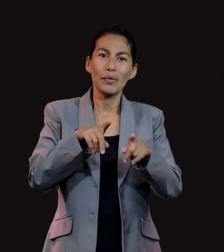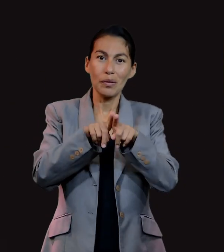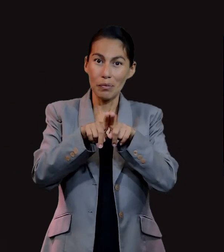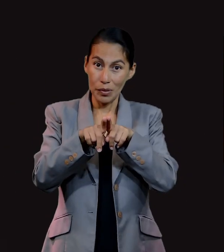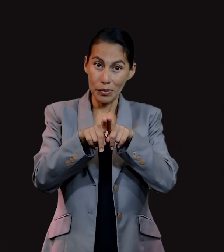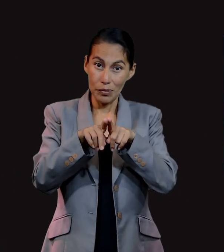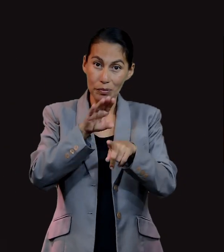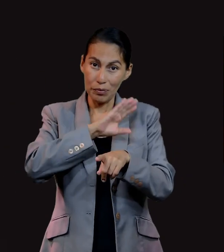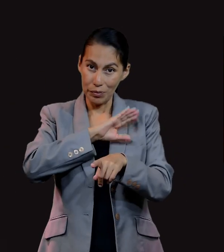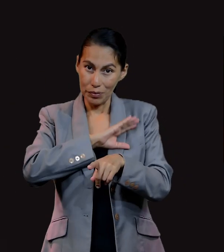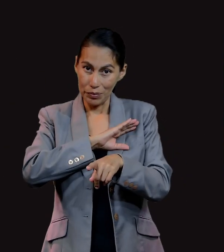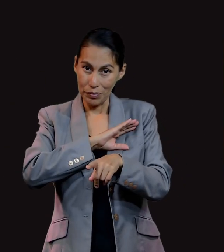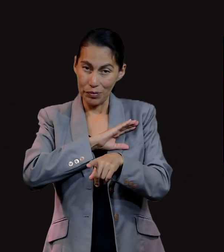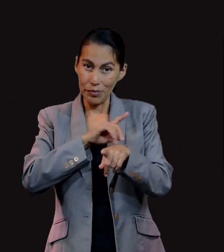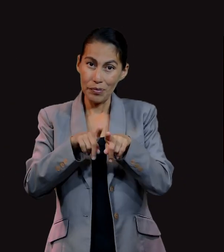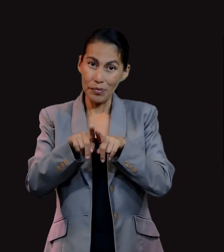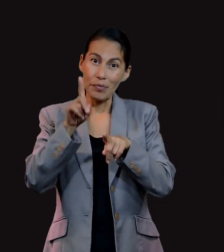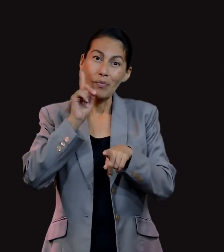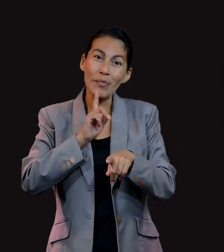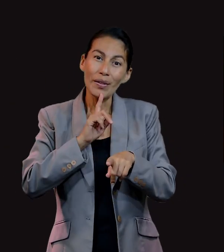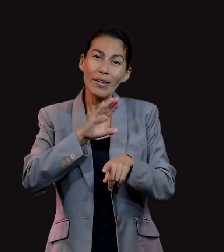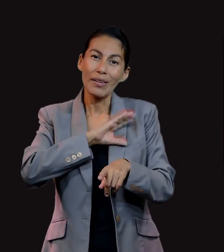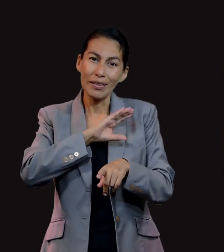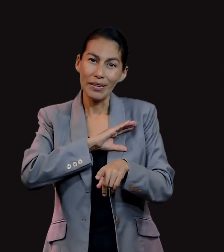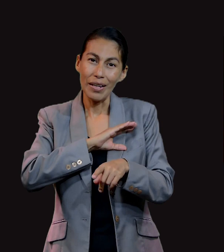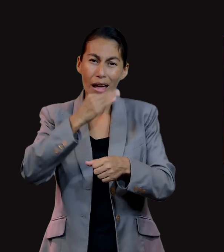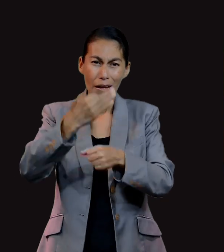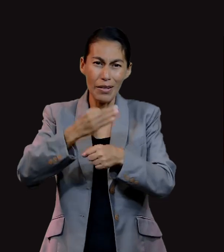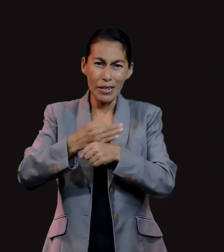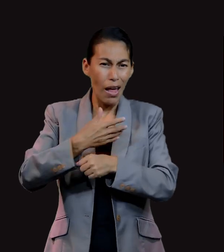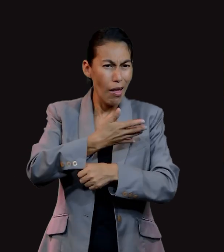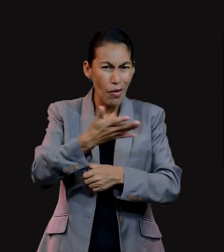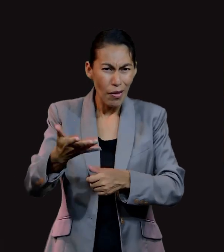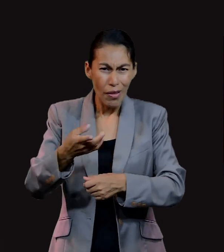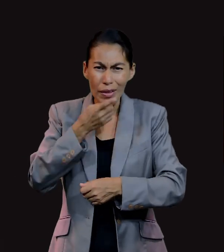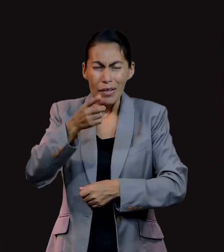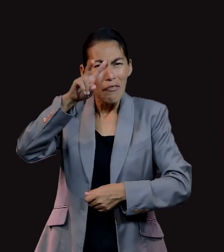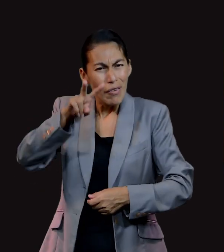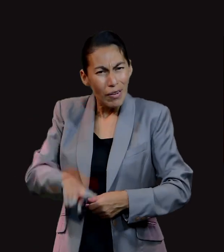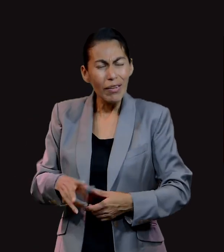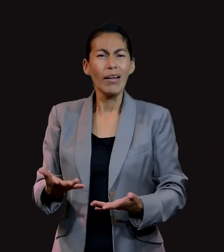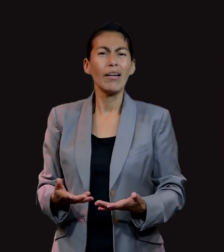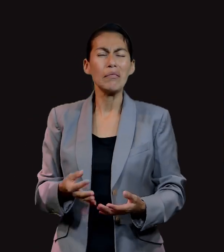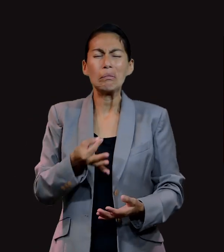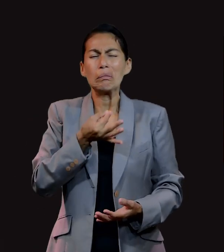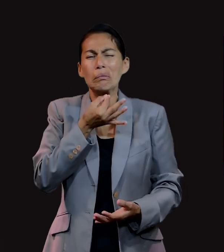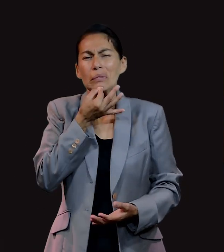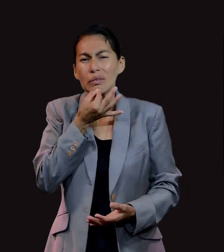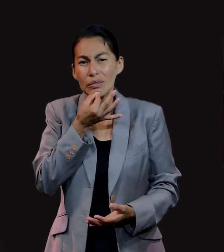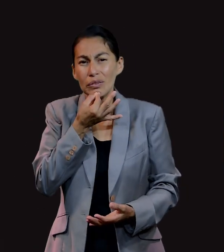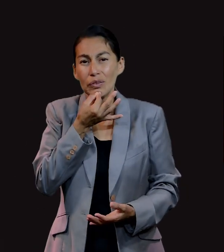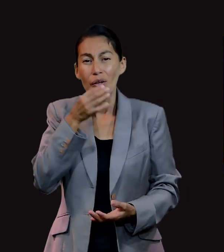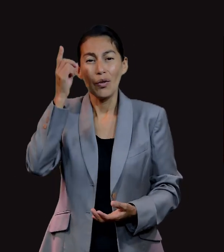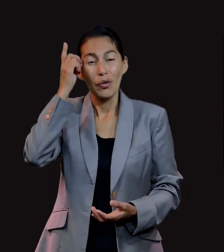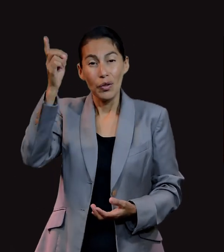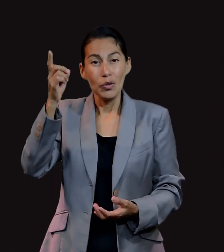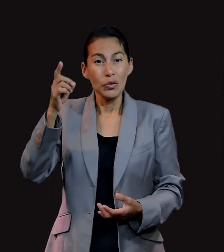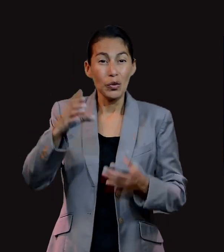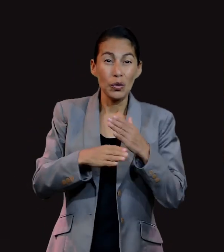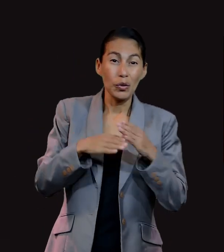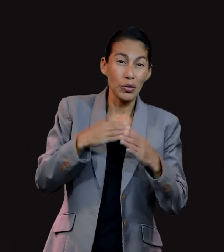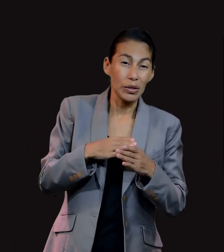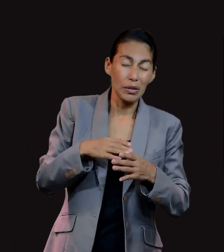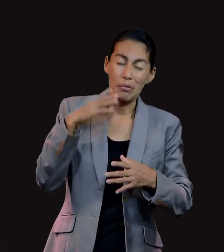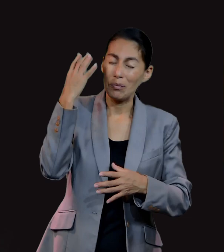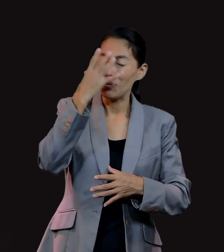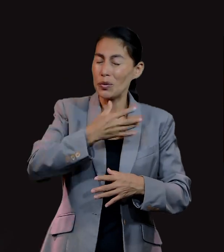Lo que hemos dicho Lo que hemos contado En esta noche Es pequeño En comparación Con las grandes cosas